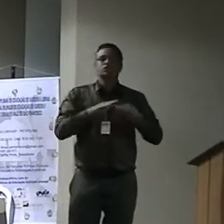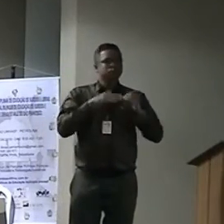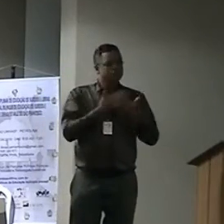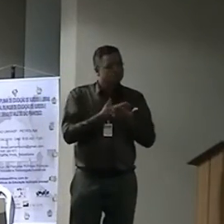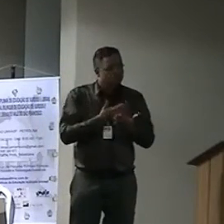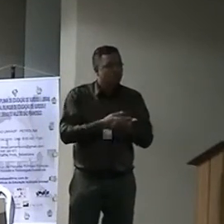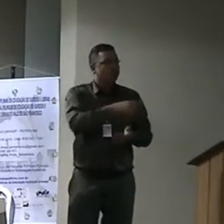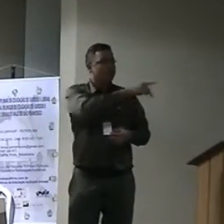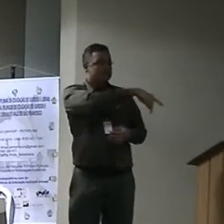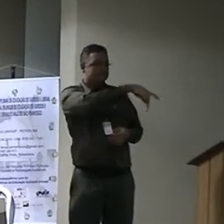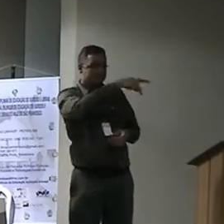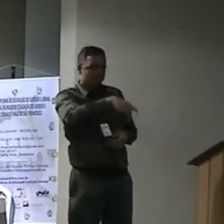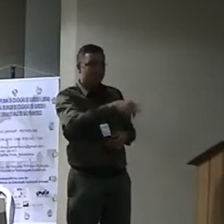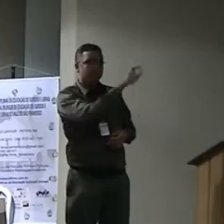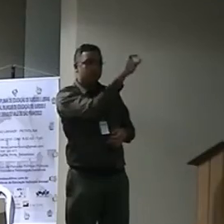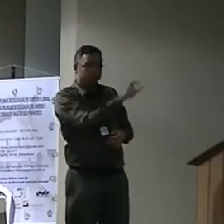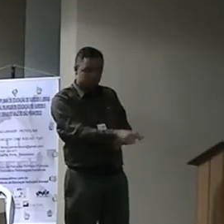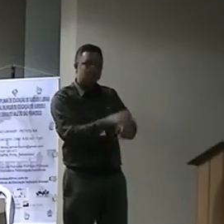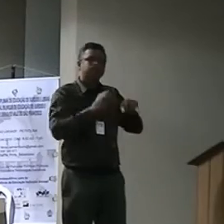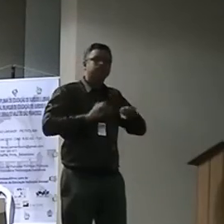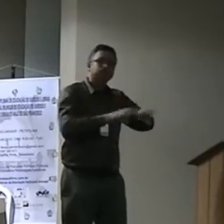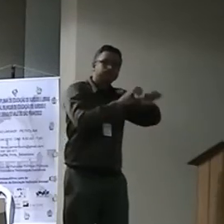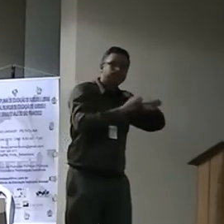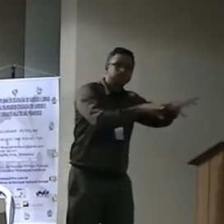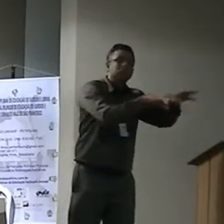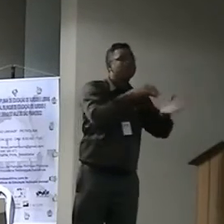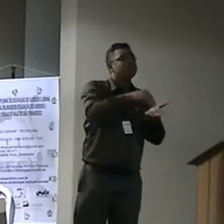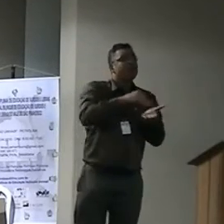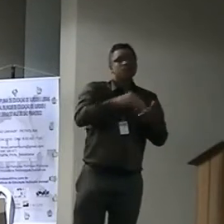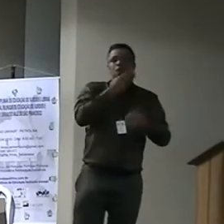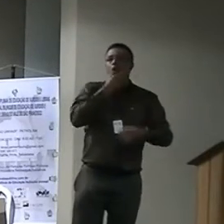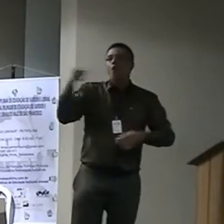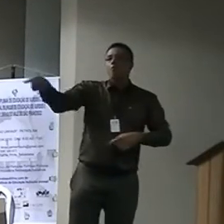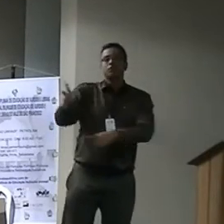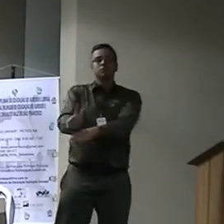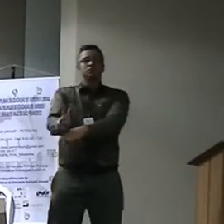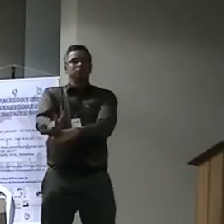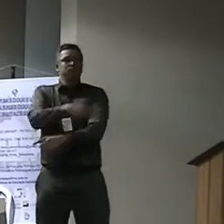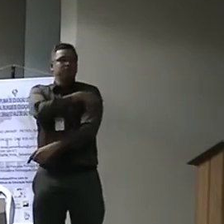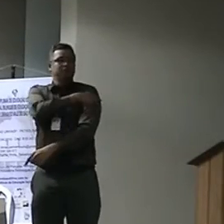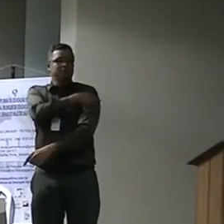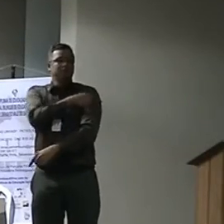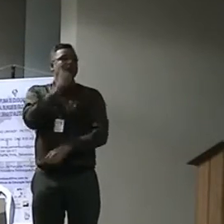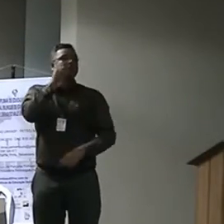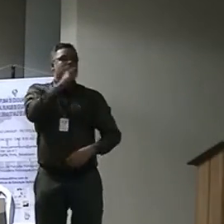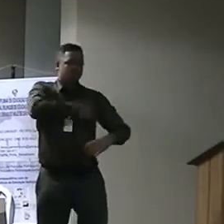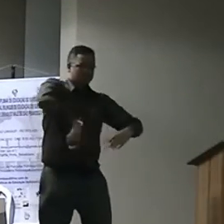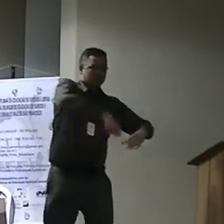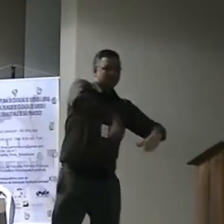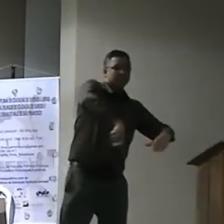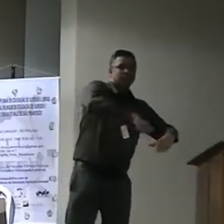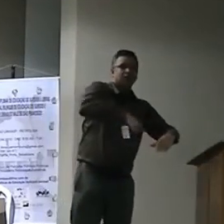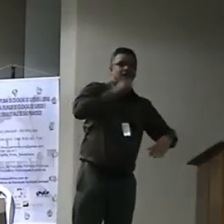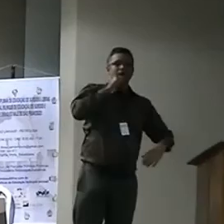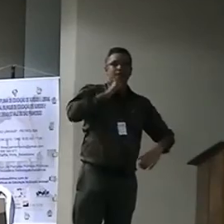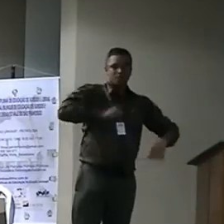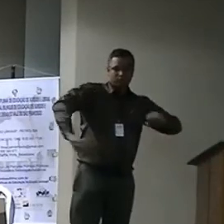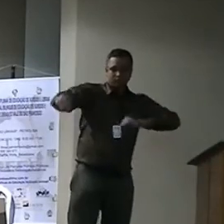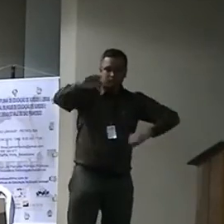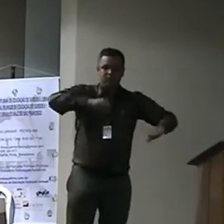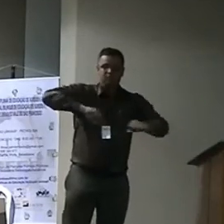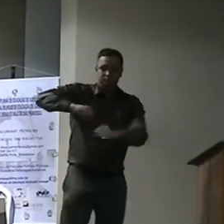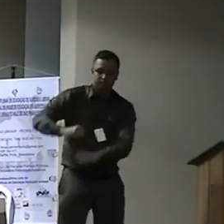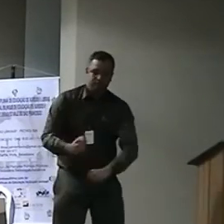apenas professores. Não adianta só os professores, e o porteiro, a moça da cantina, a moça da limpeza,